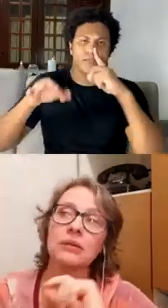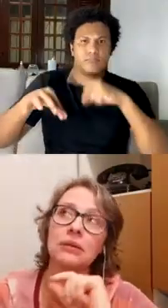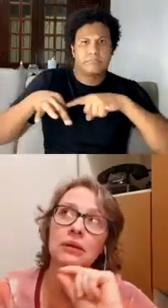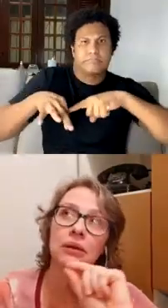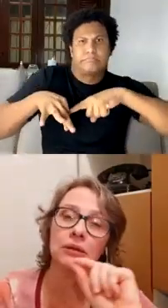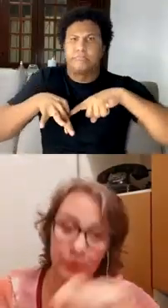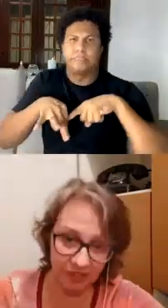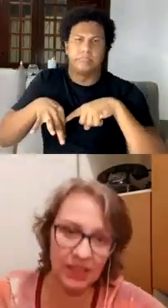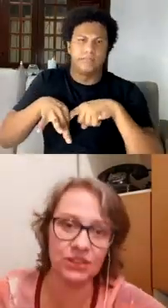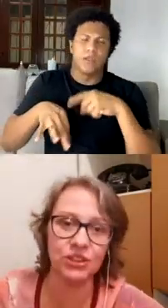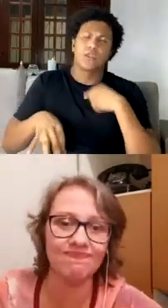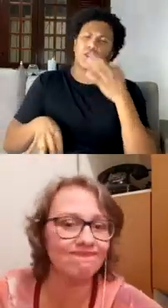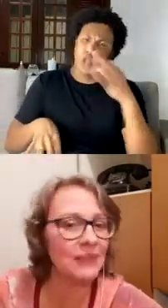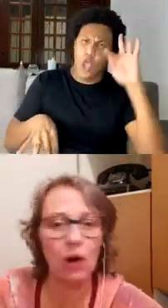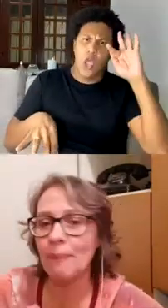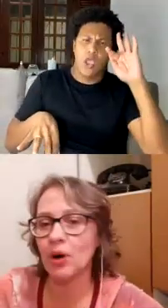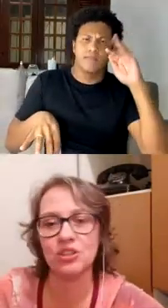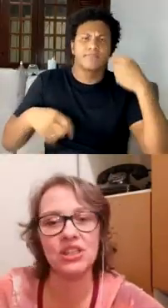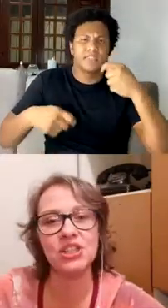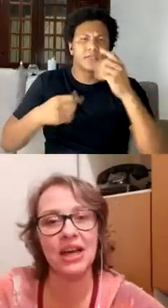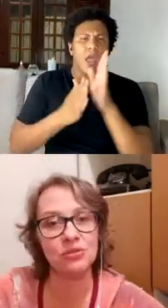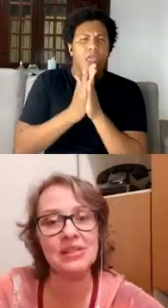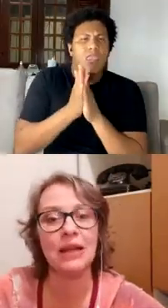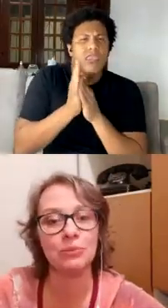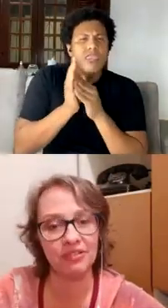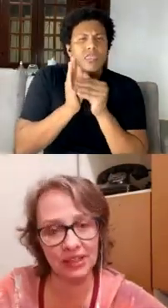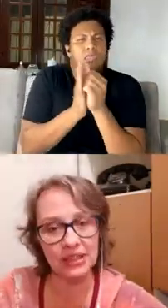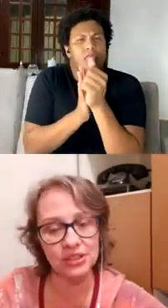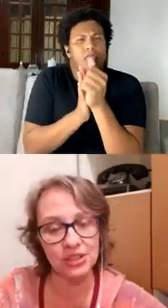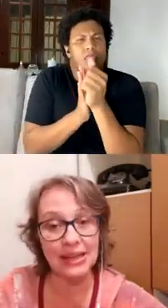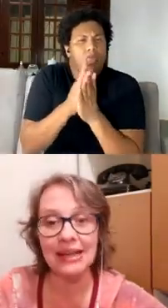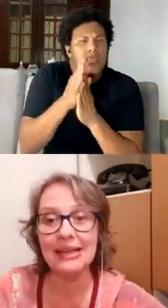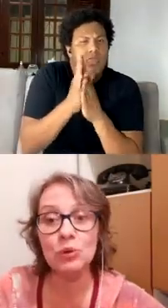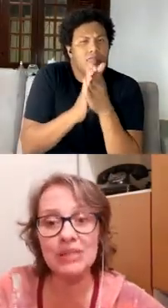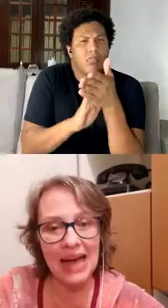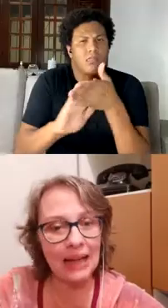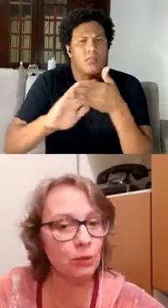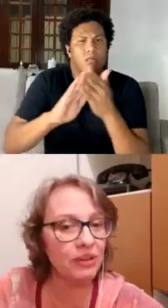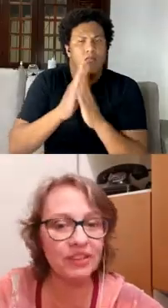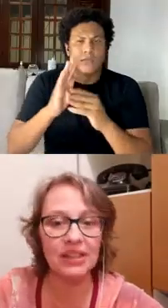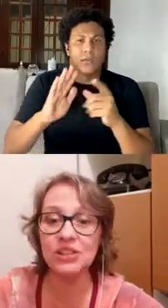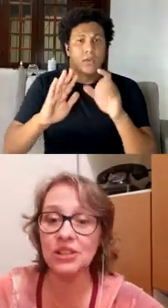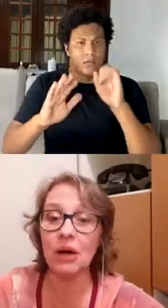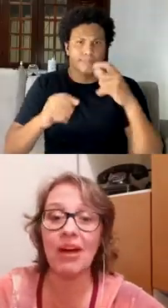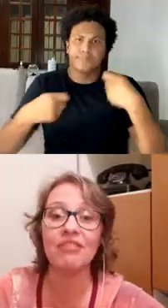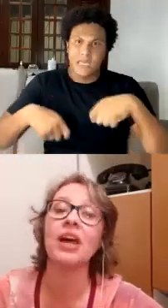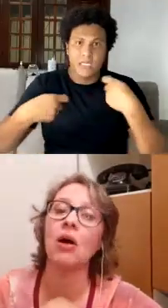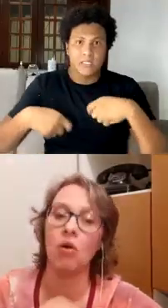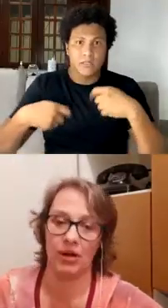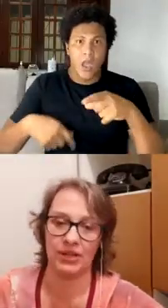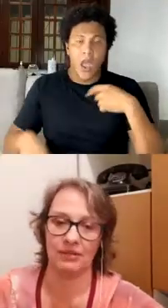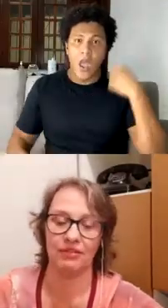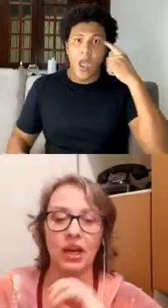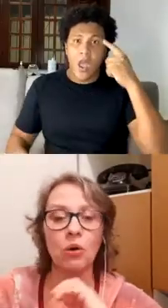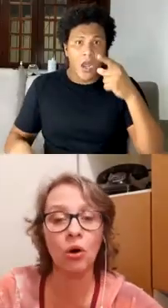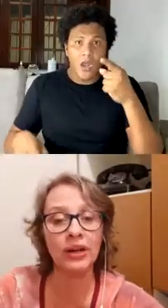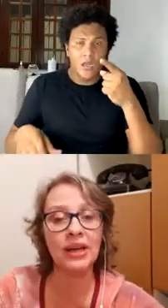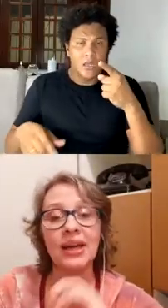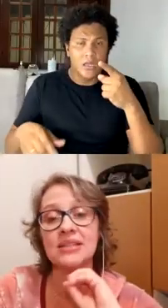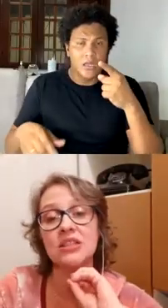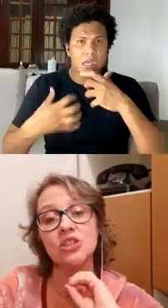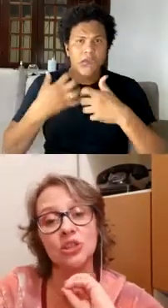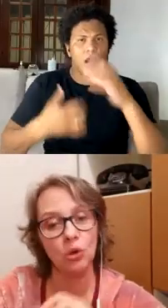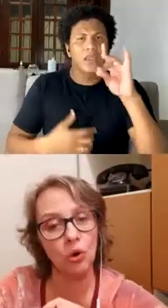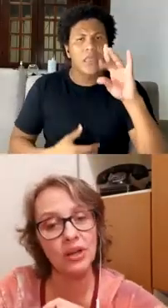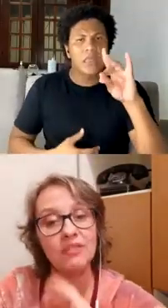usar lubrificante. Não pode deixar de usar lubrificante. Usar lubrificante não é vergonha. Vergonha